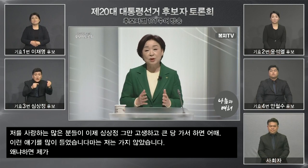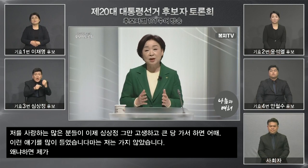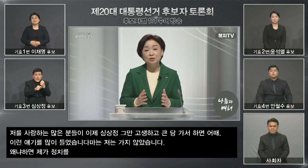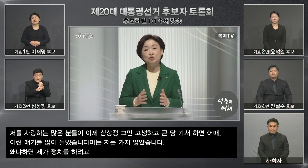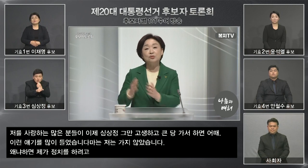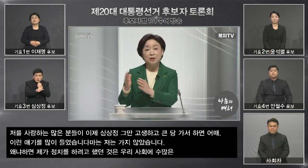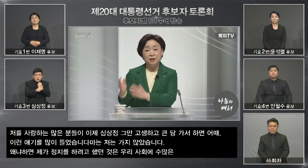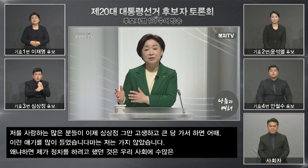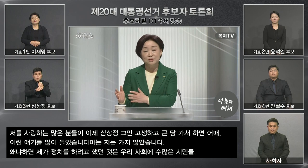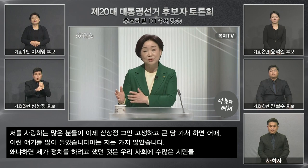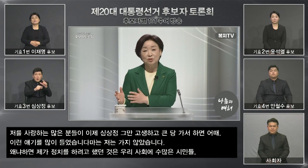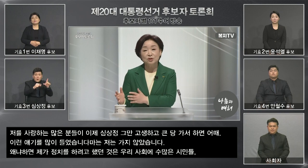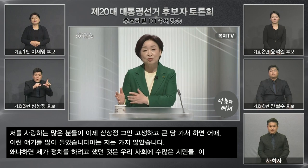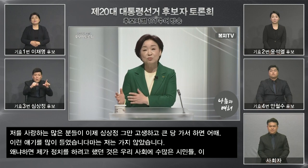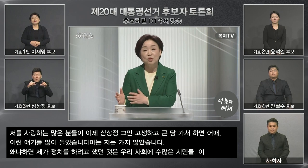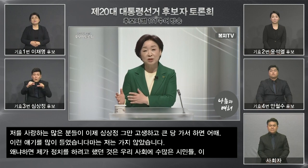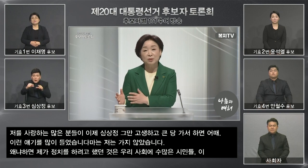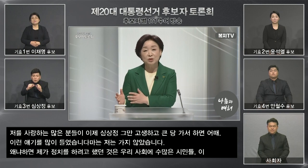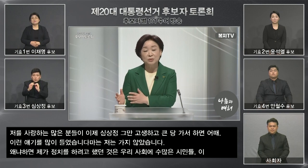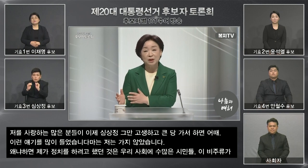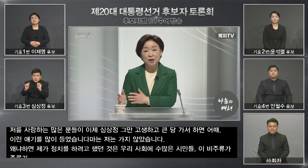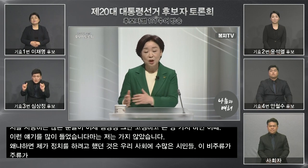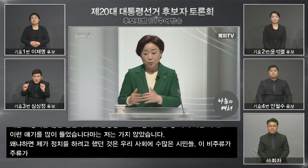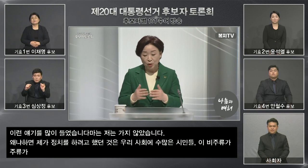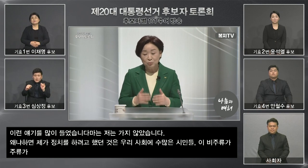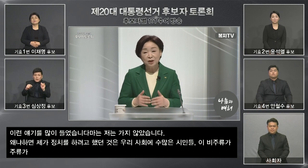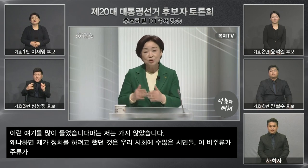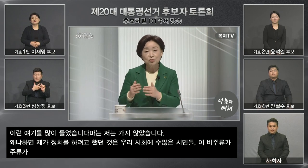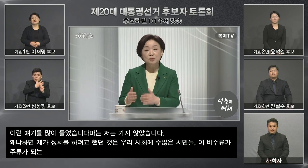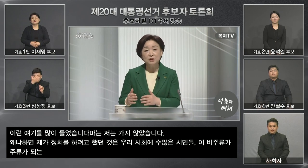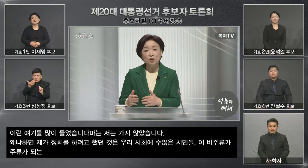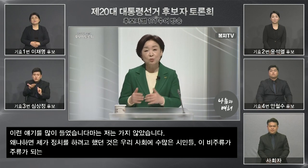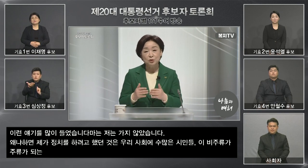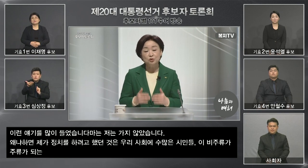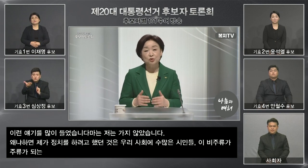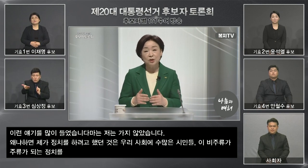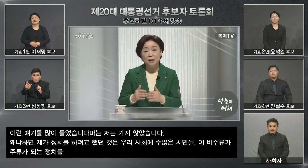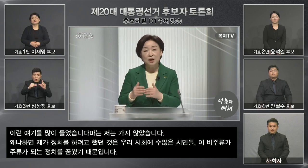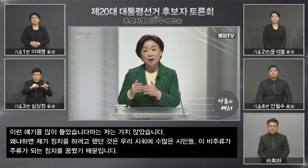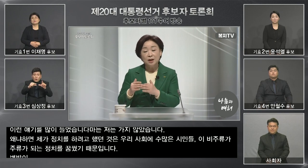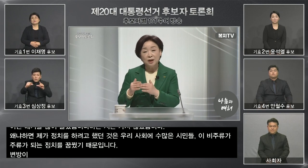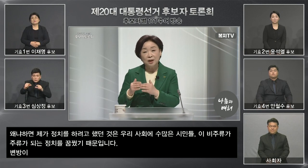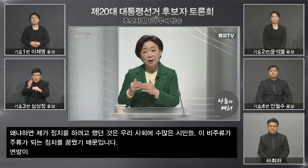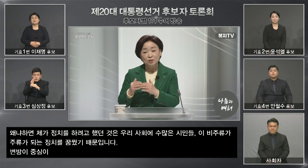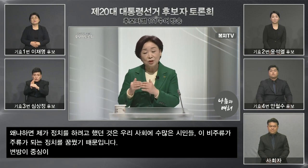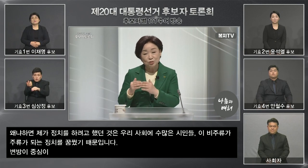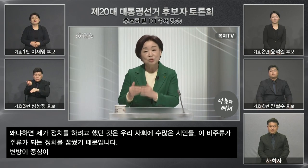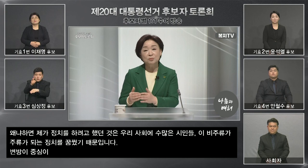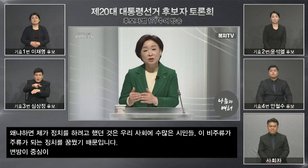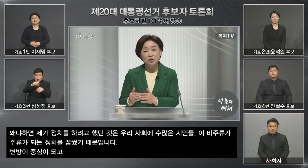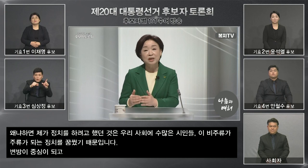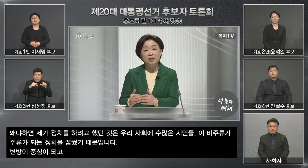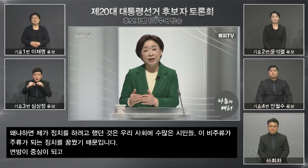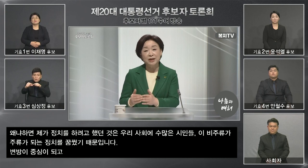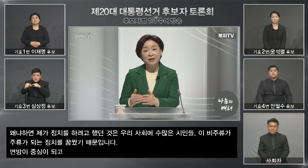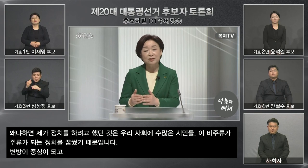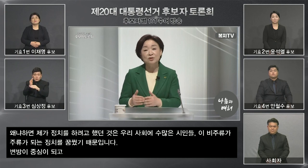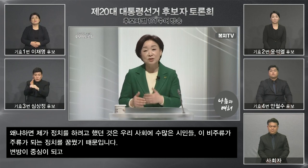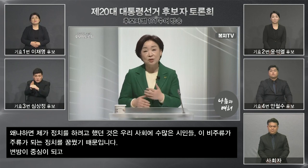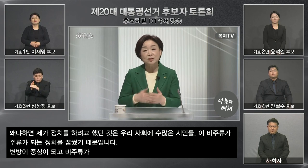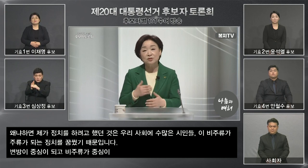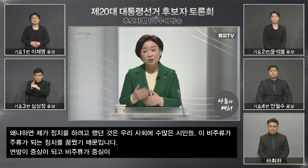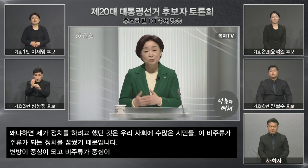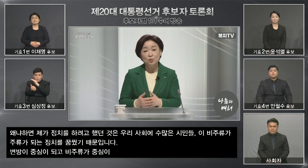비주류가 주류가 되는 정치를 꿈꿨기 때문입니다. 변방이 중심이 되고 비주류가 중심이 될 때